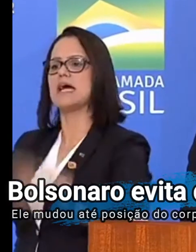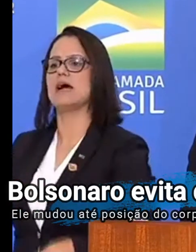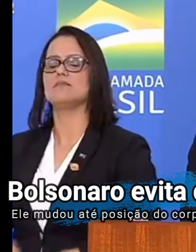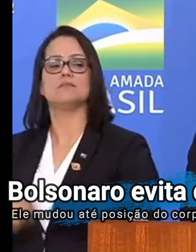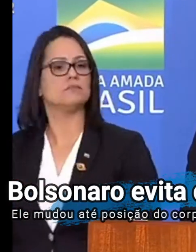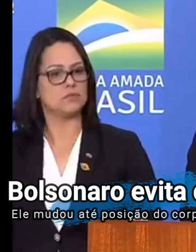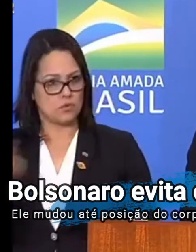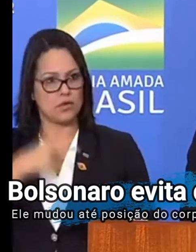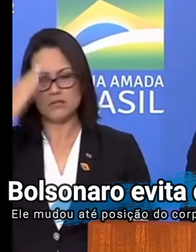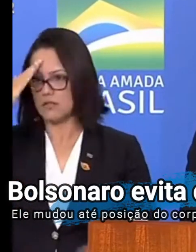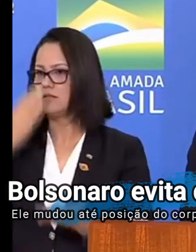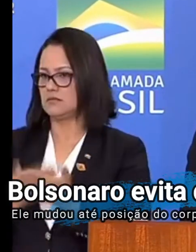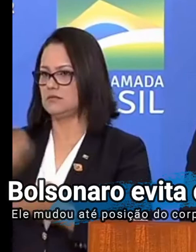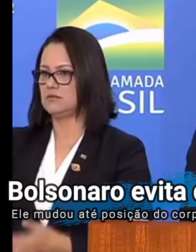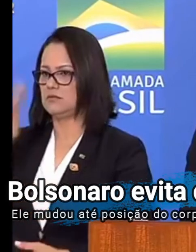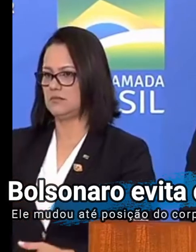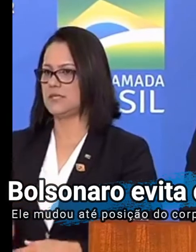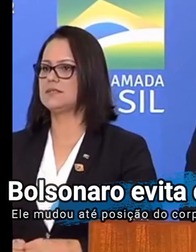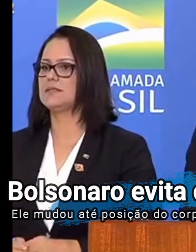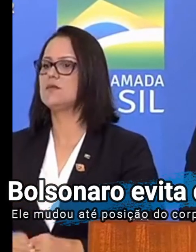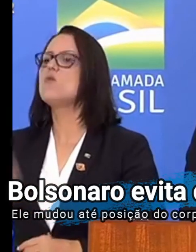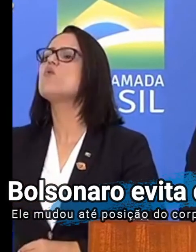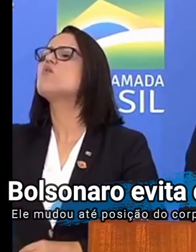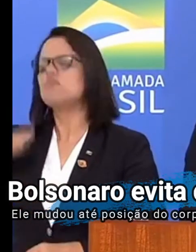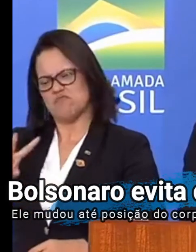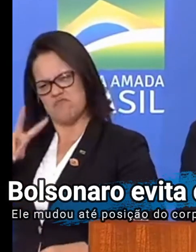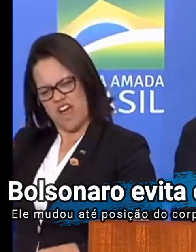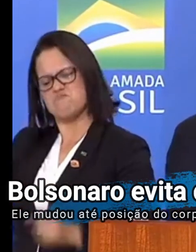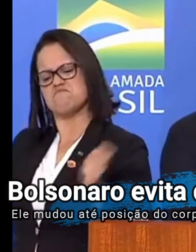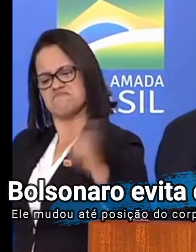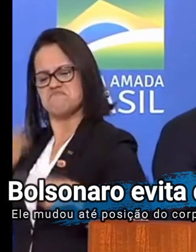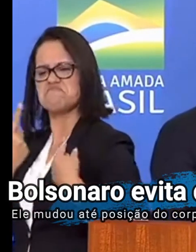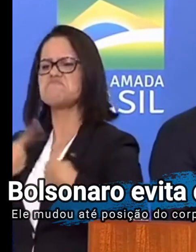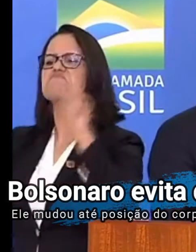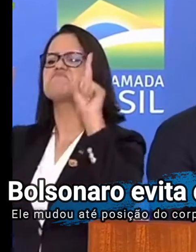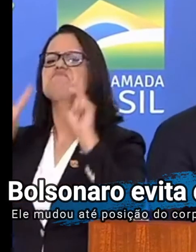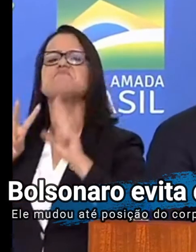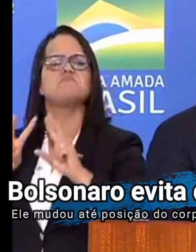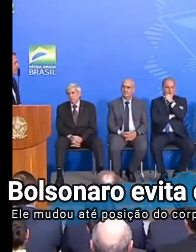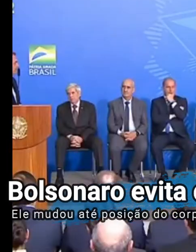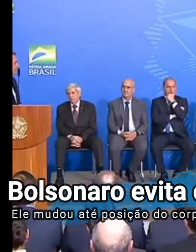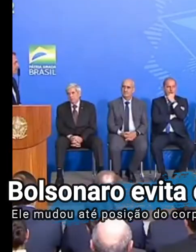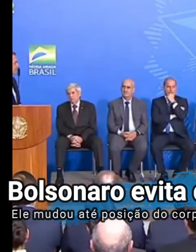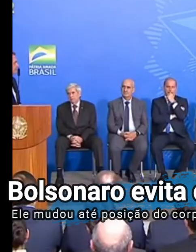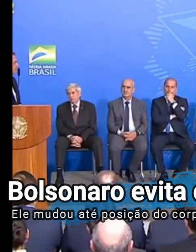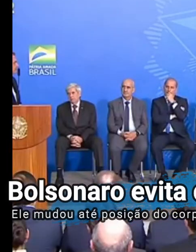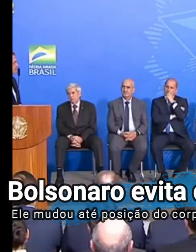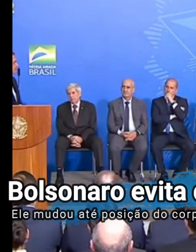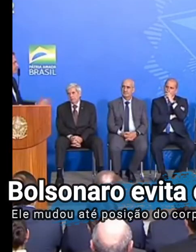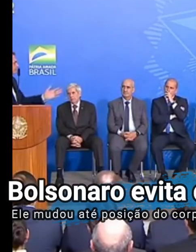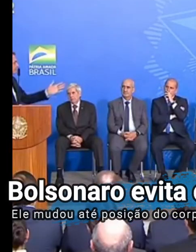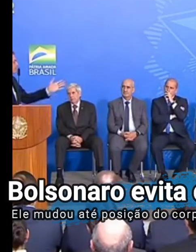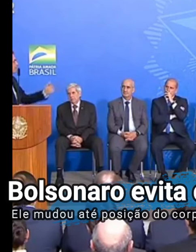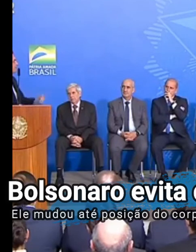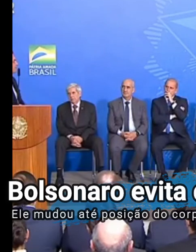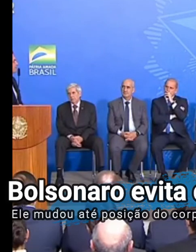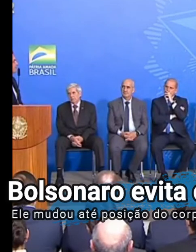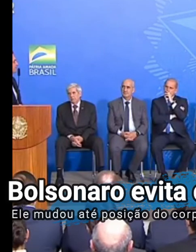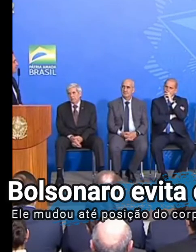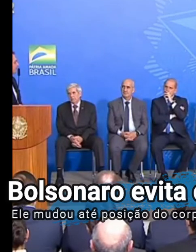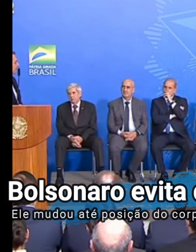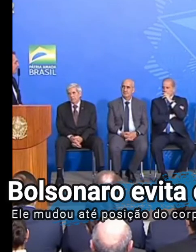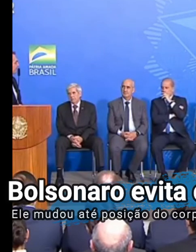no brasil o brasil vai dar certo e com essas cabeças que temos aqui à frente da